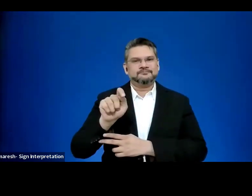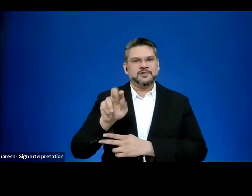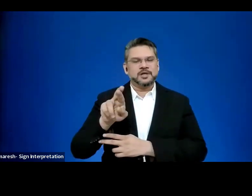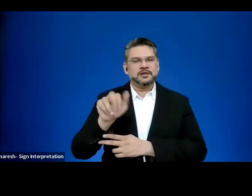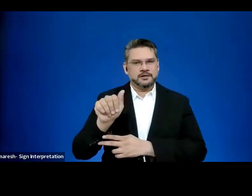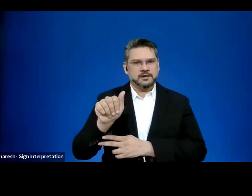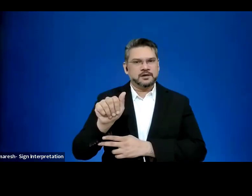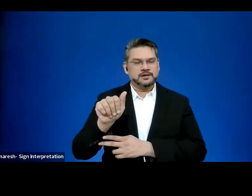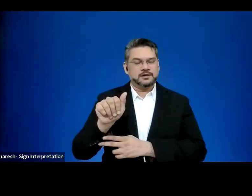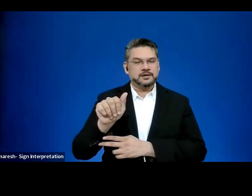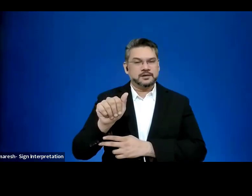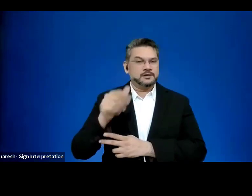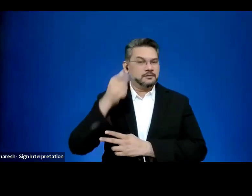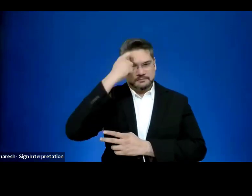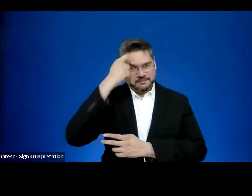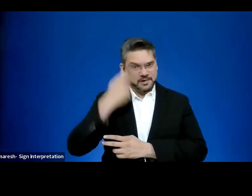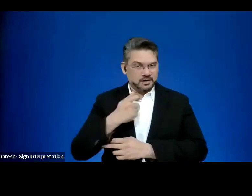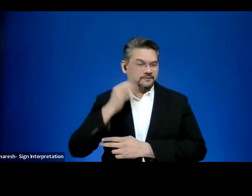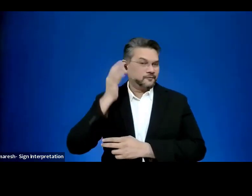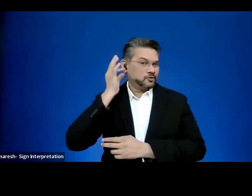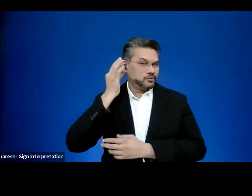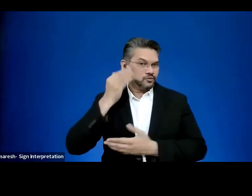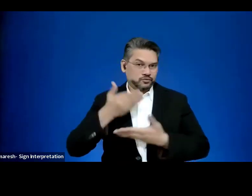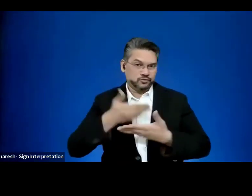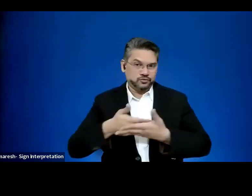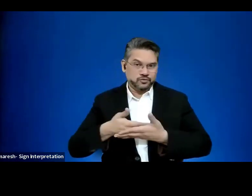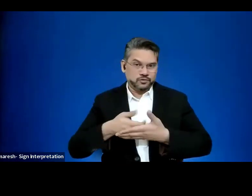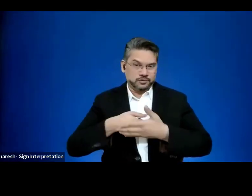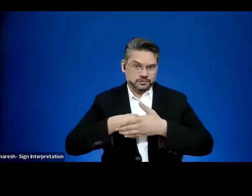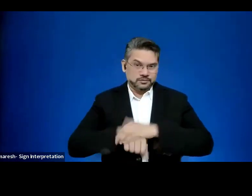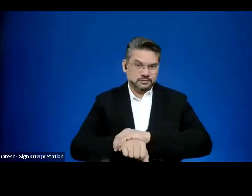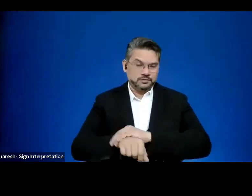我希望呢，感谢我亲爱的姐妹